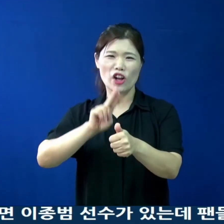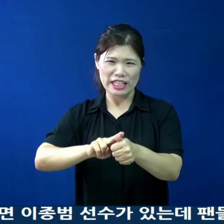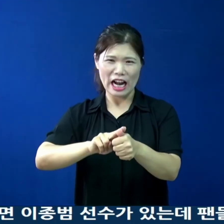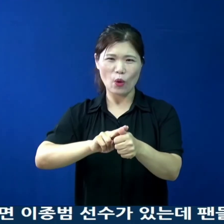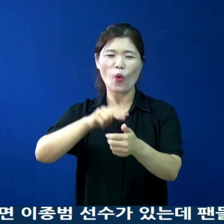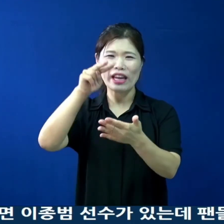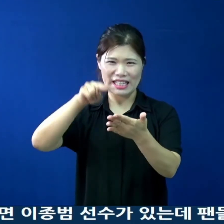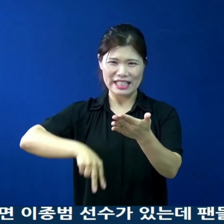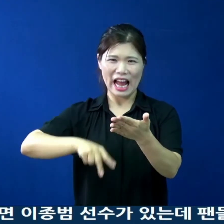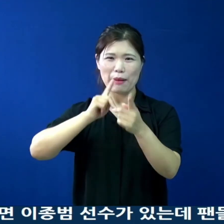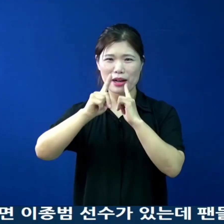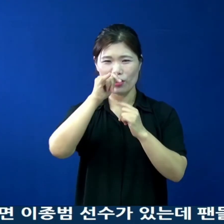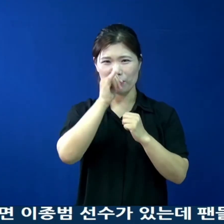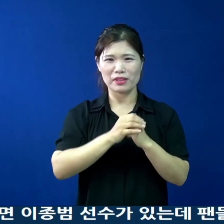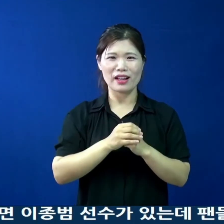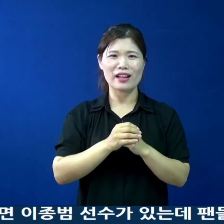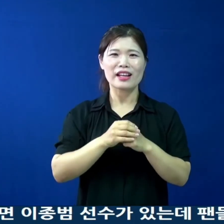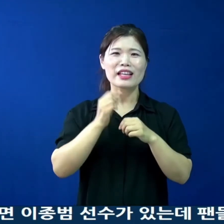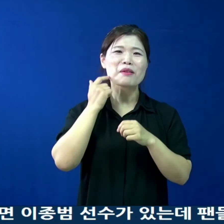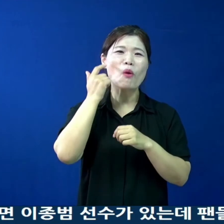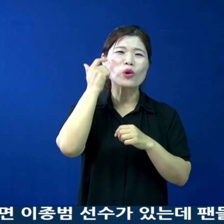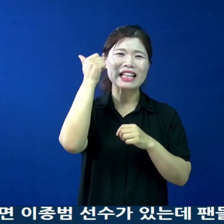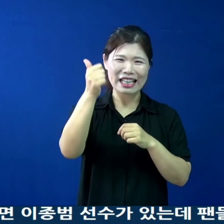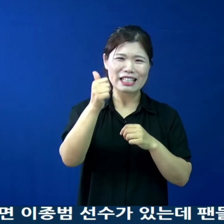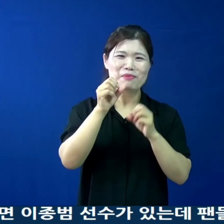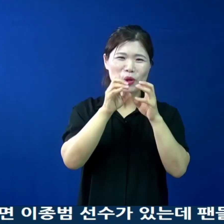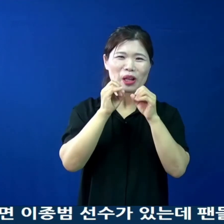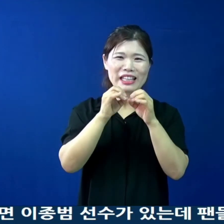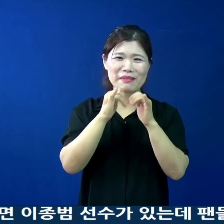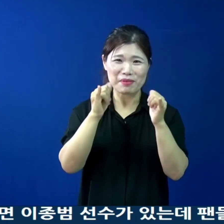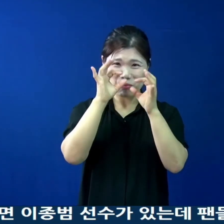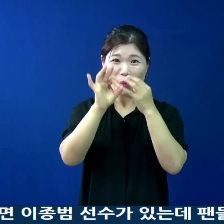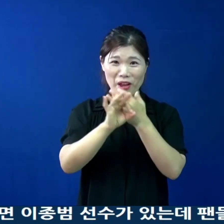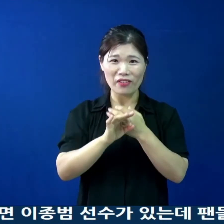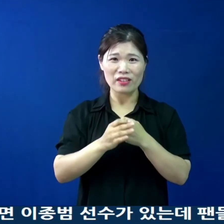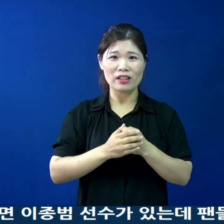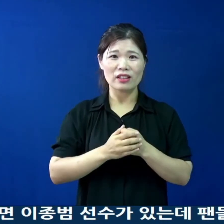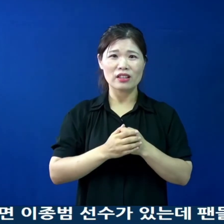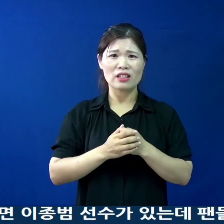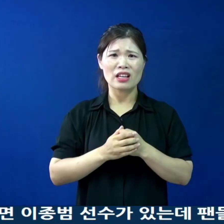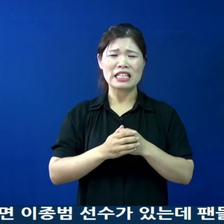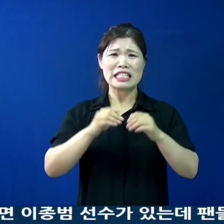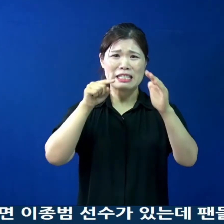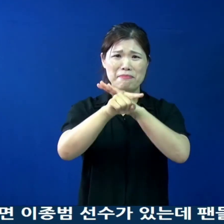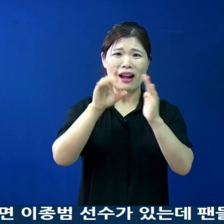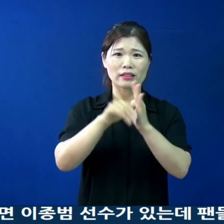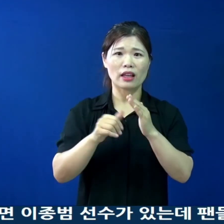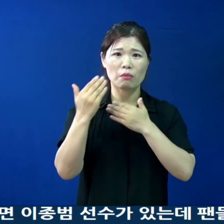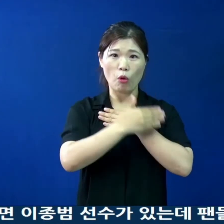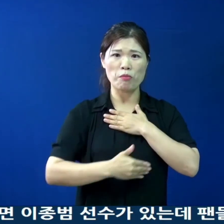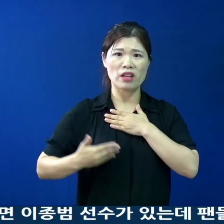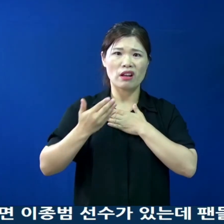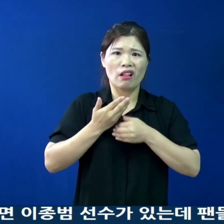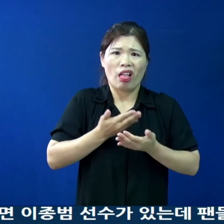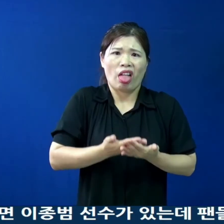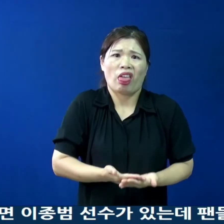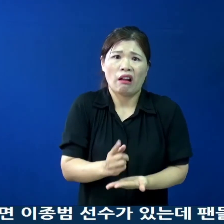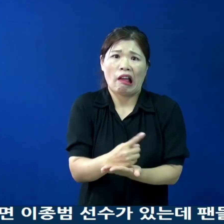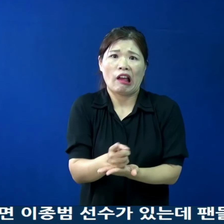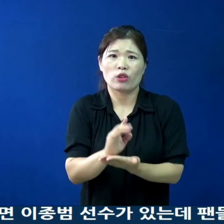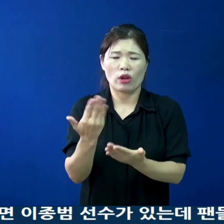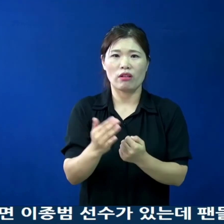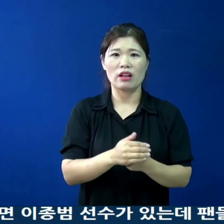특별히 목사님들하고 전도사님들은 대신방 중에 체중이 많이 불어납니다. 그래서 대신방 중이라